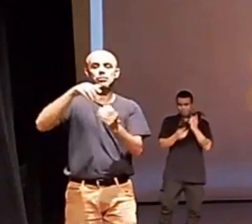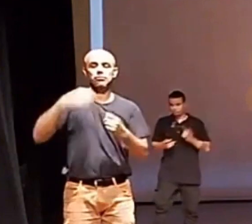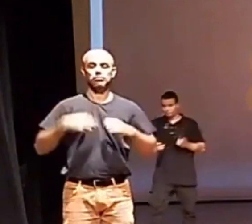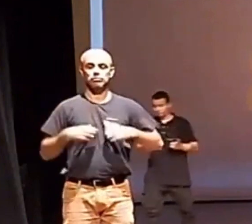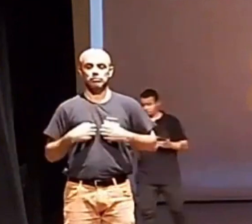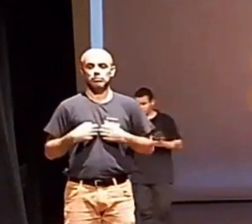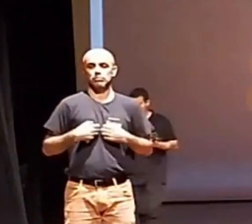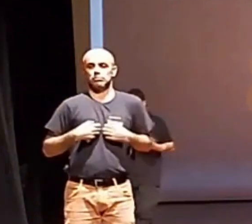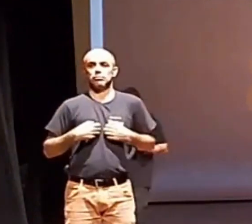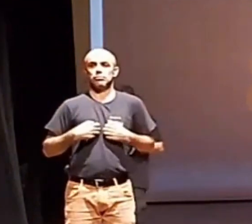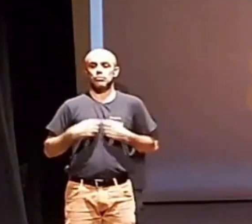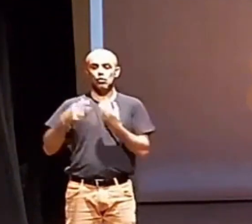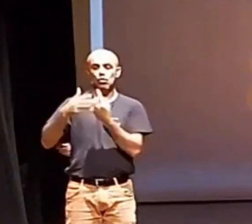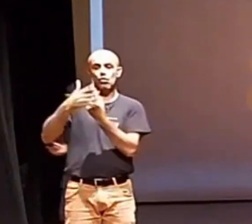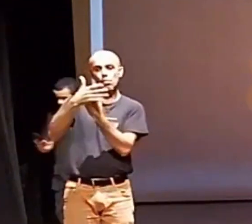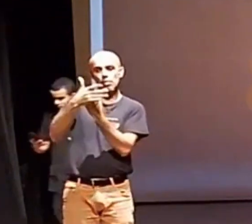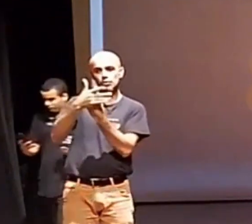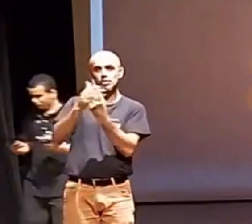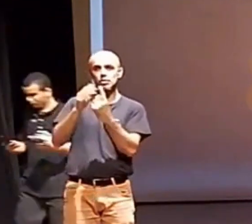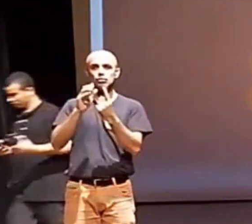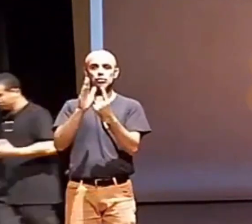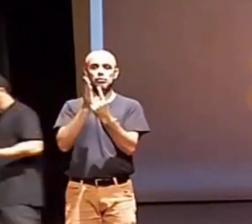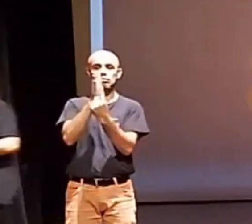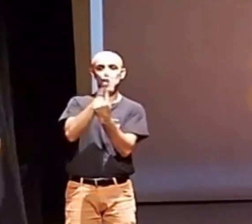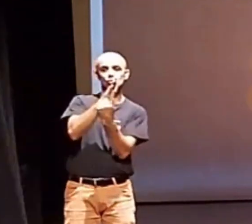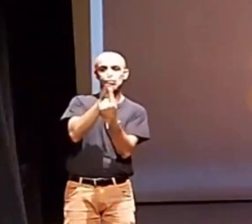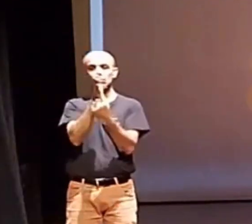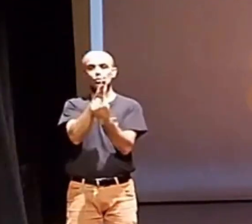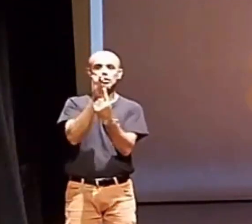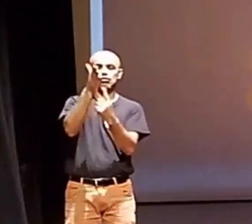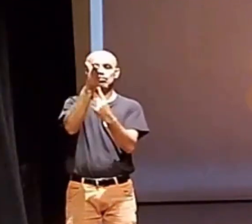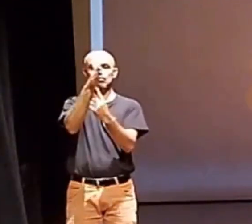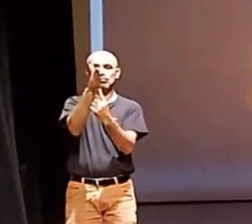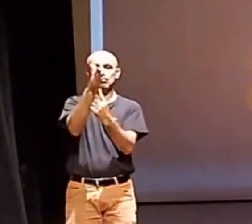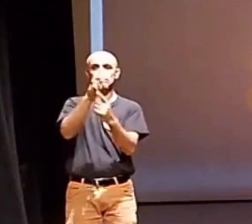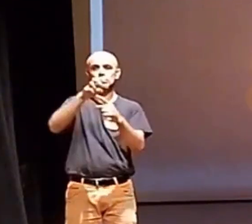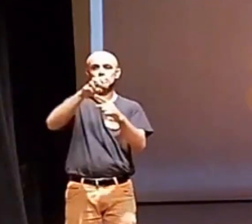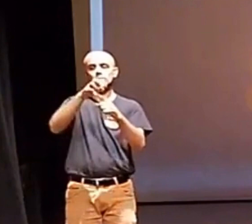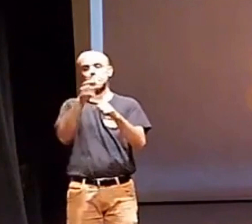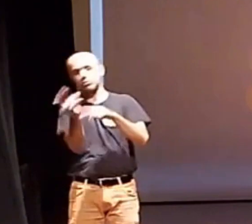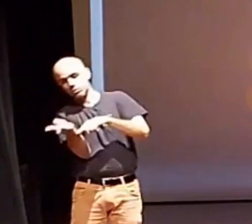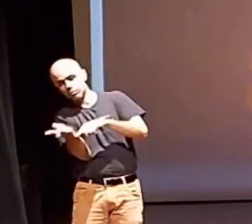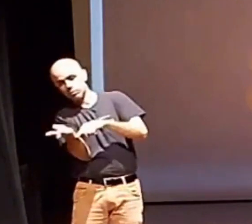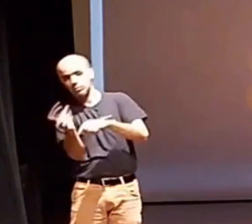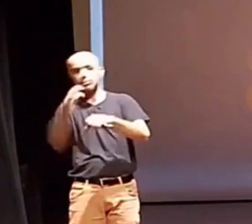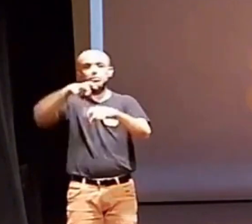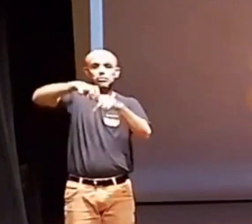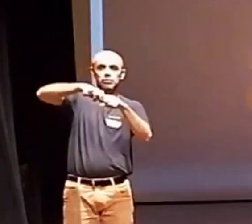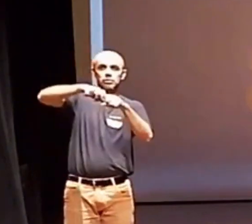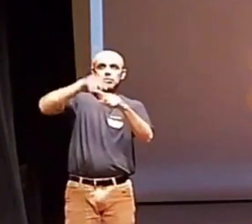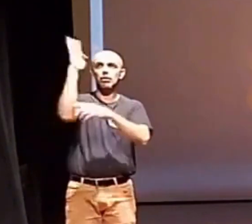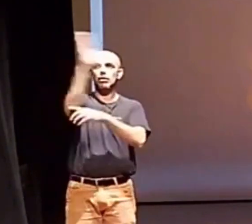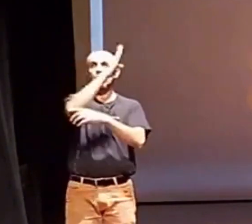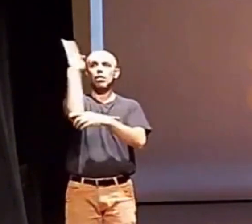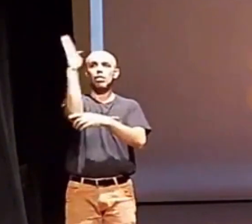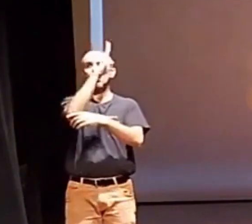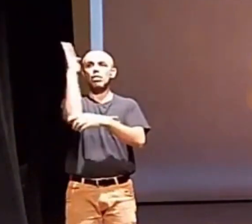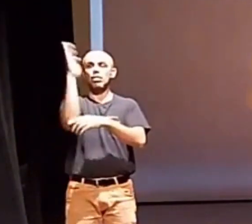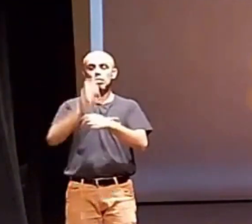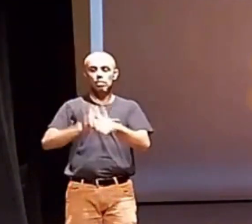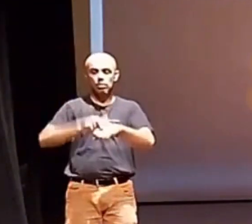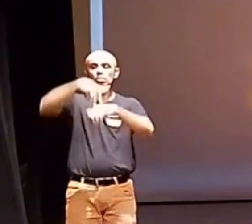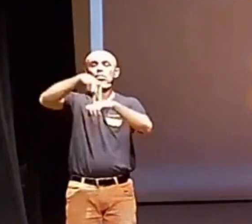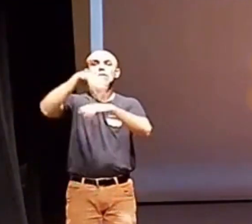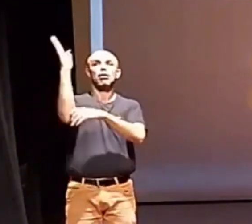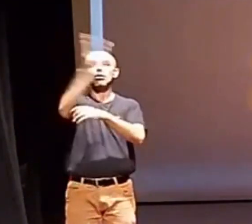quando o paciente muda o eixo de equilíbrio, ele está deitado, senta, o mundo gira. Está sentado, fica de